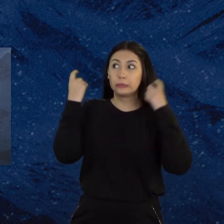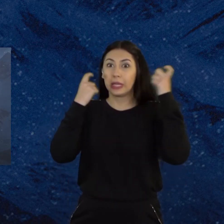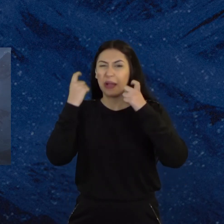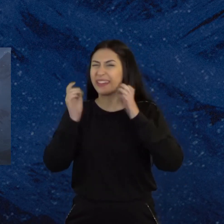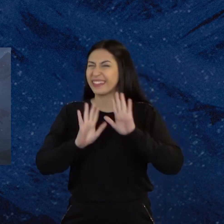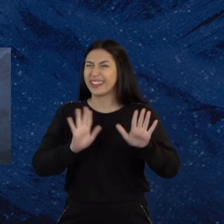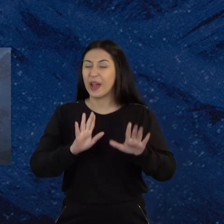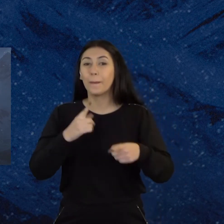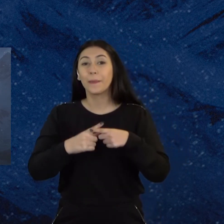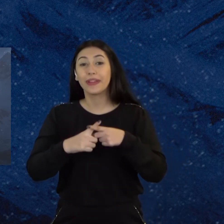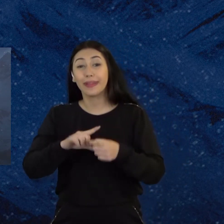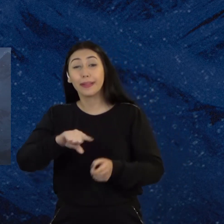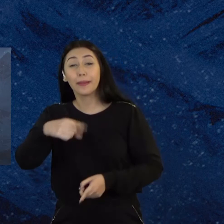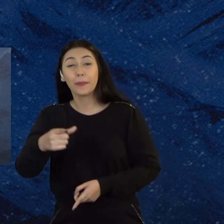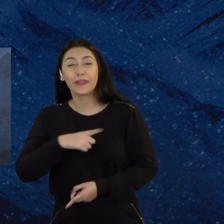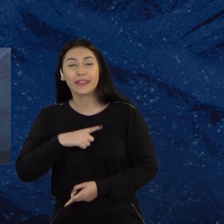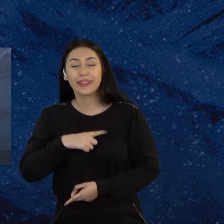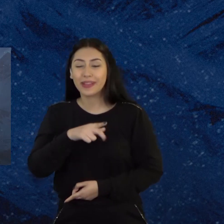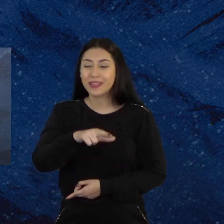os irmãos costurando aí,